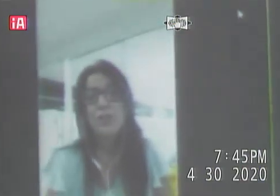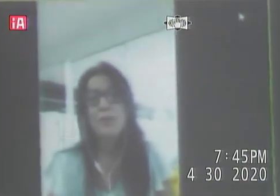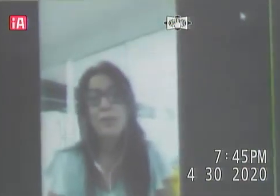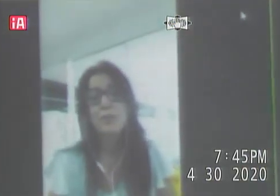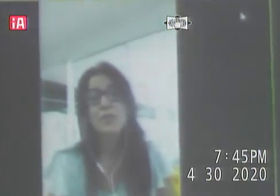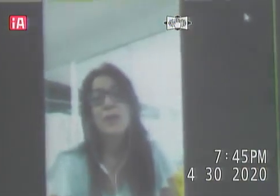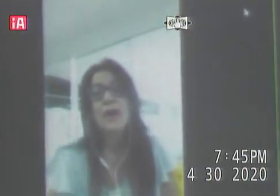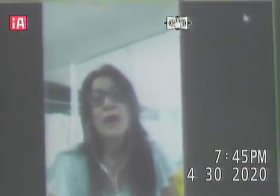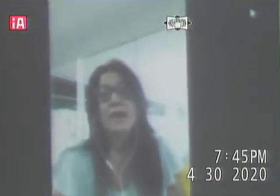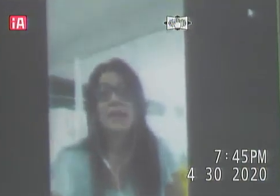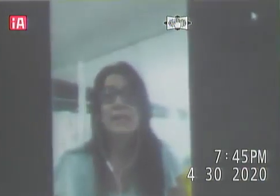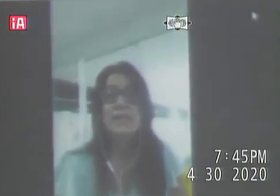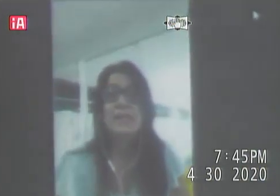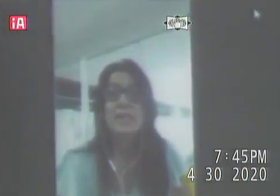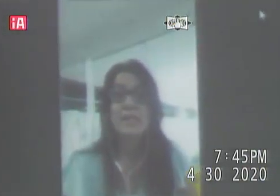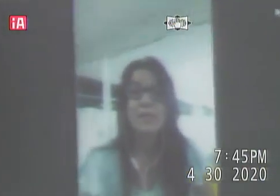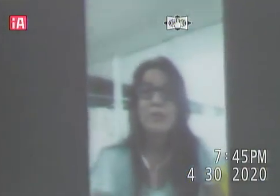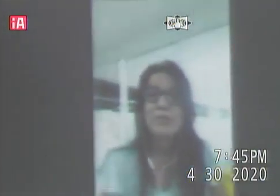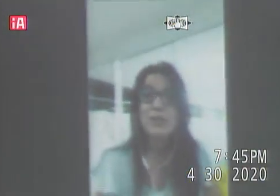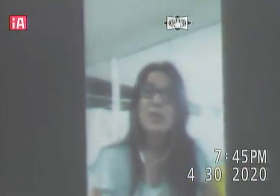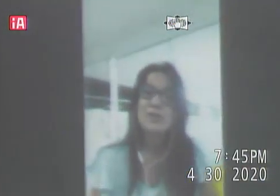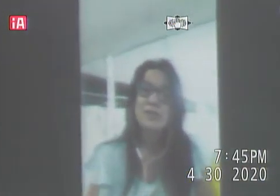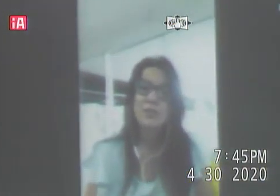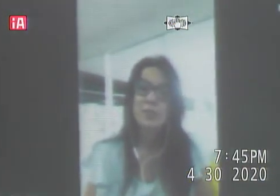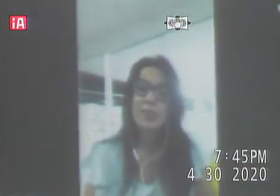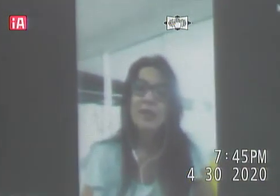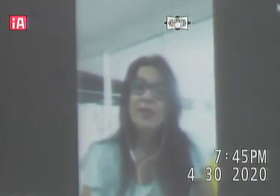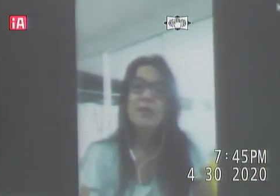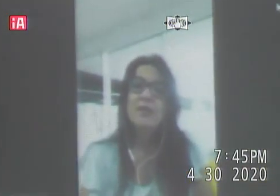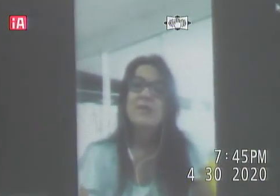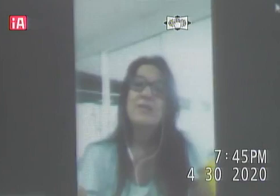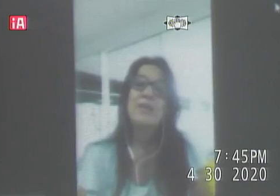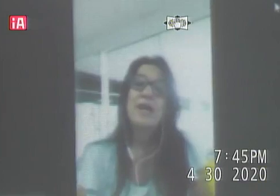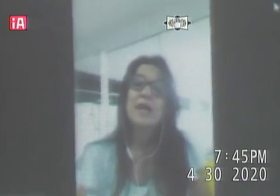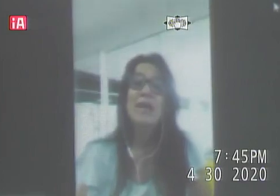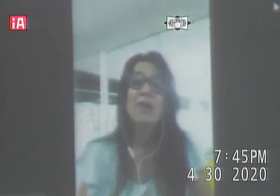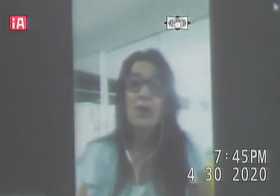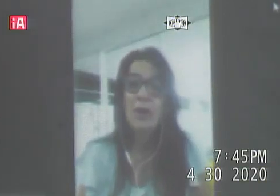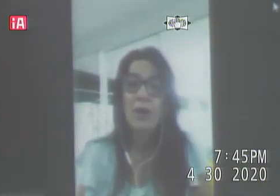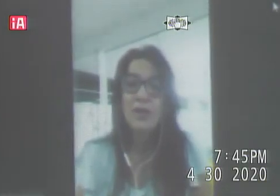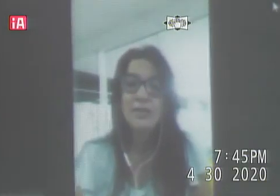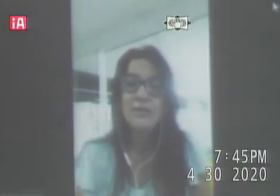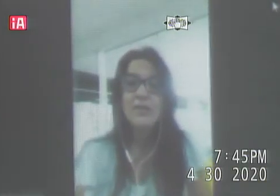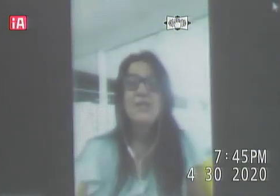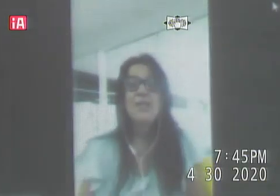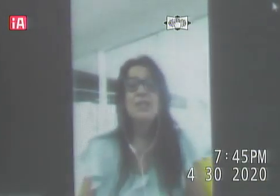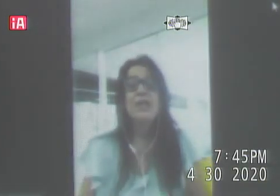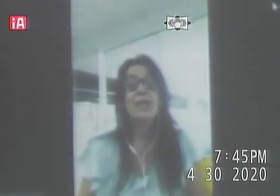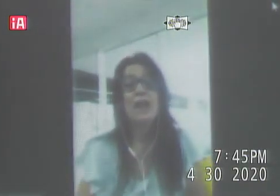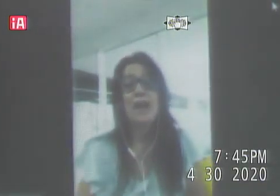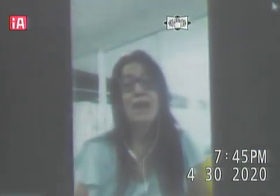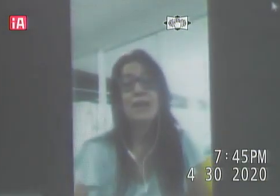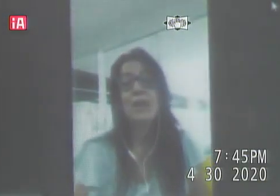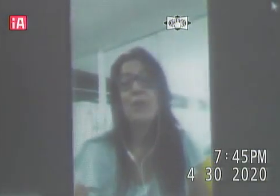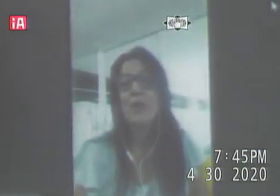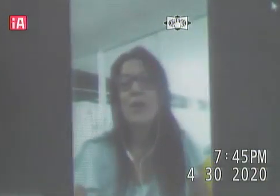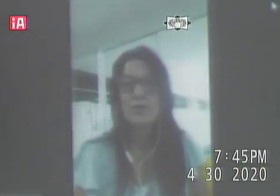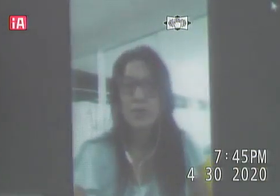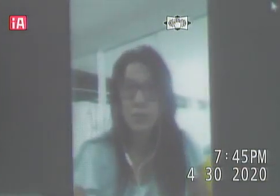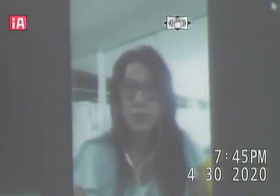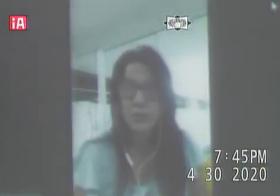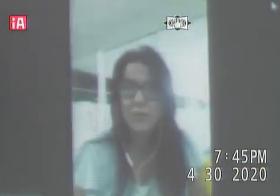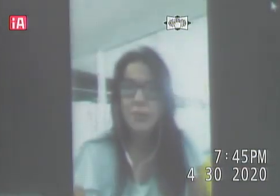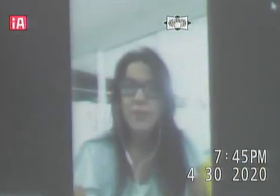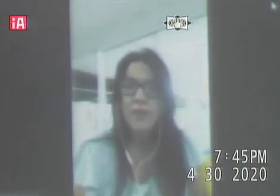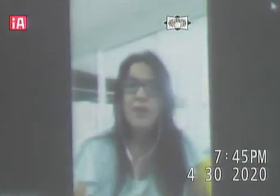gente tem mesmo aquela sensação de estar sozinho. Mas, na verdade, agora a gente tem que estar cada um mais